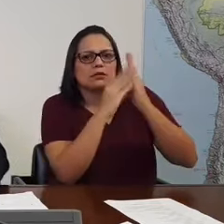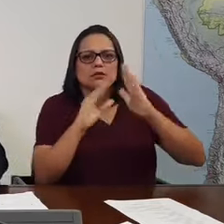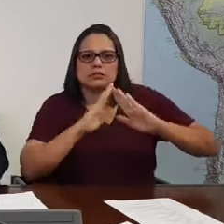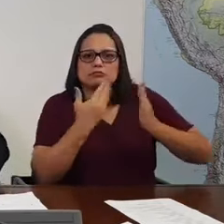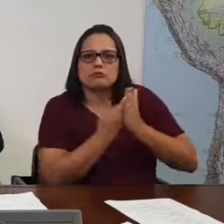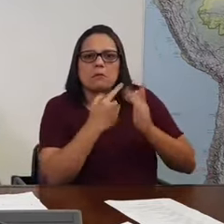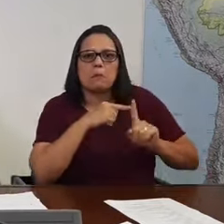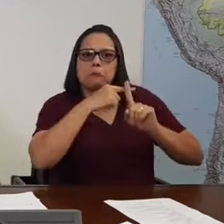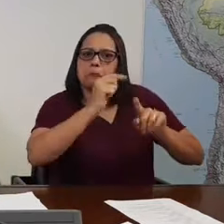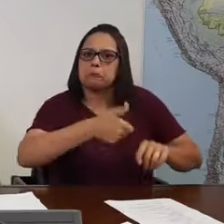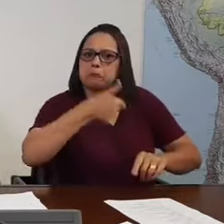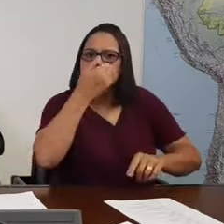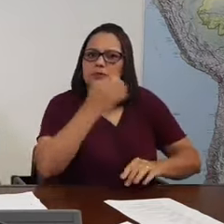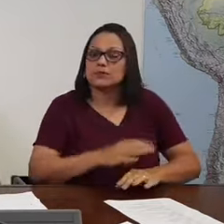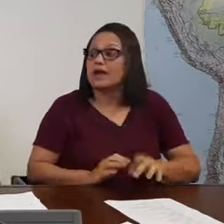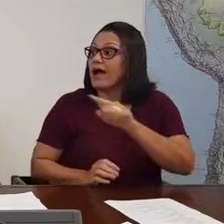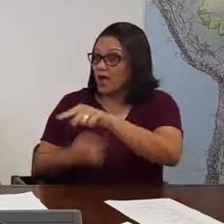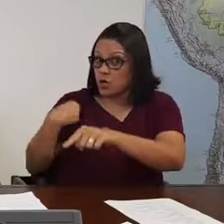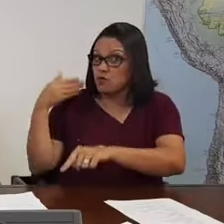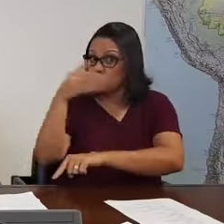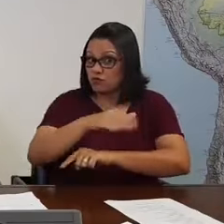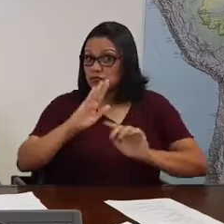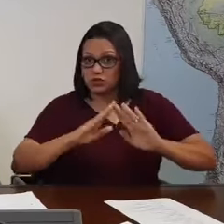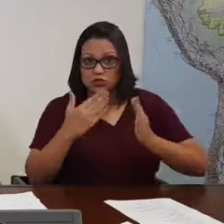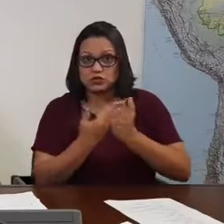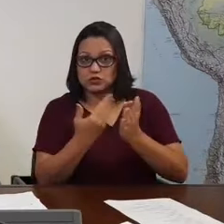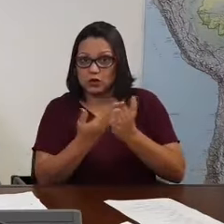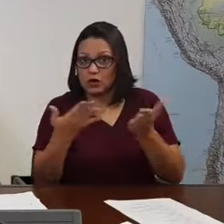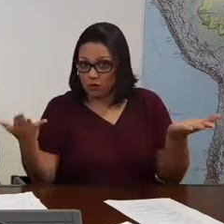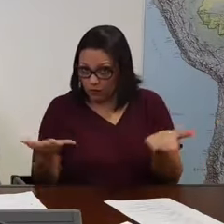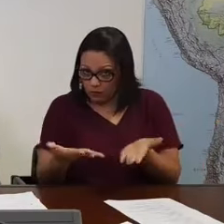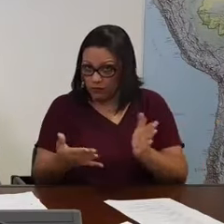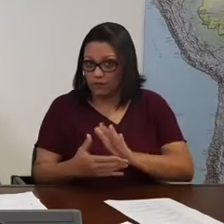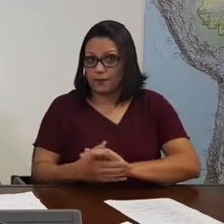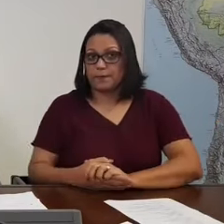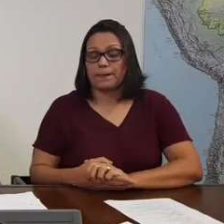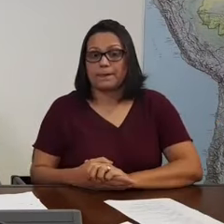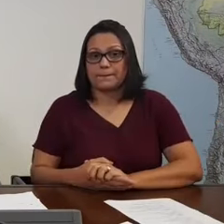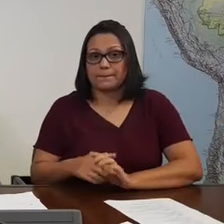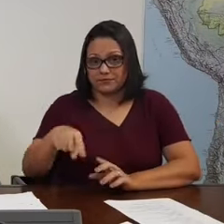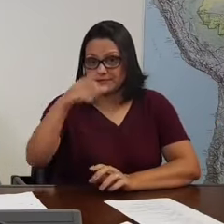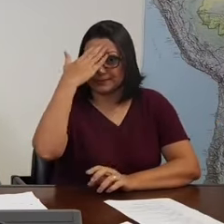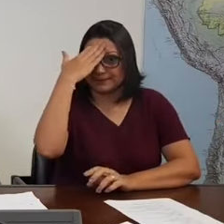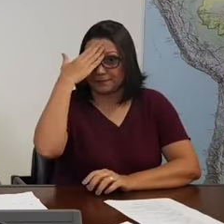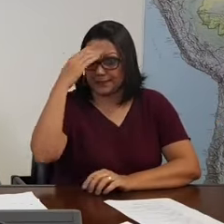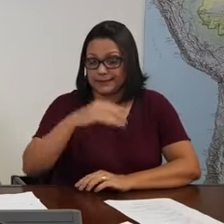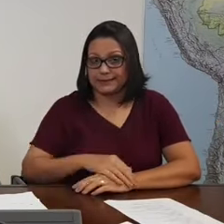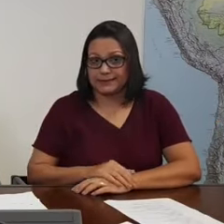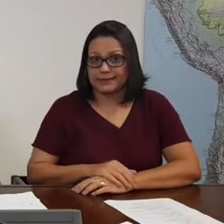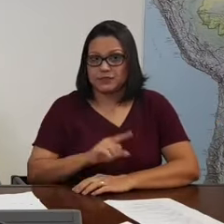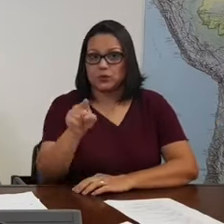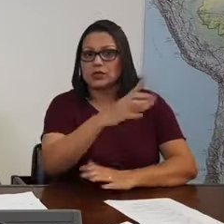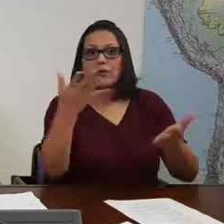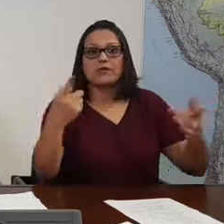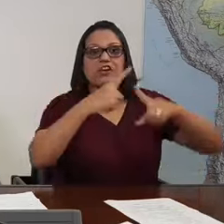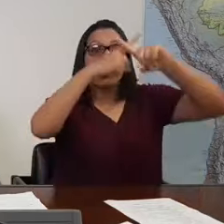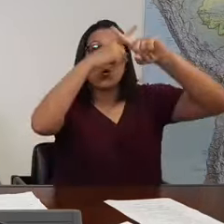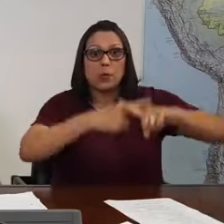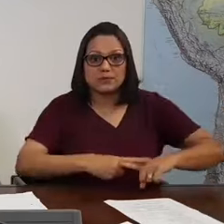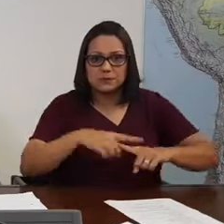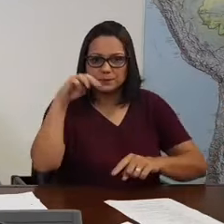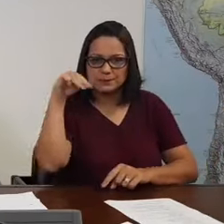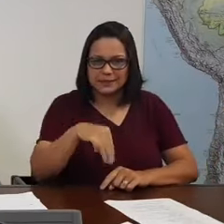muito positivos dessa. E essa escola que tinha em Manaus hoje, Major, só para conhecimento, né? Esteve agora numa competição de